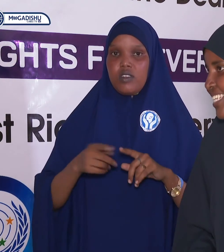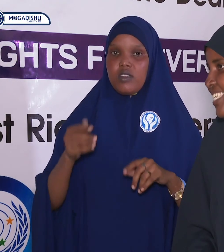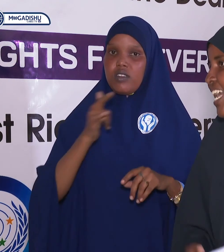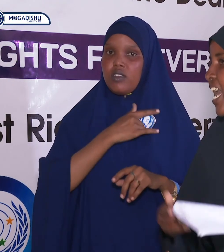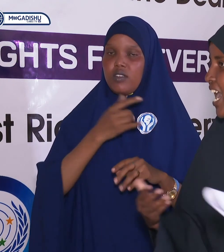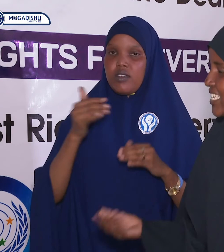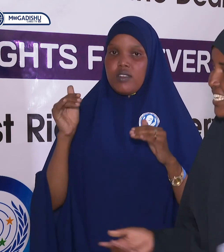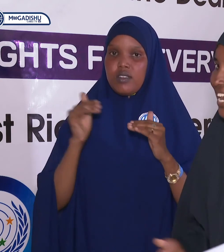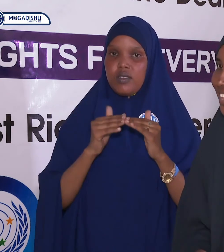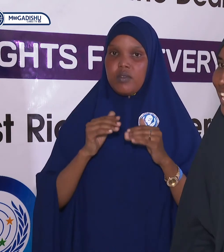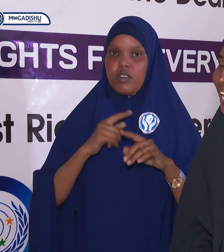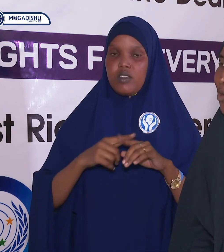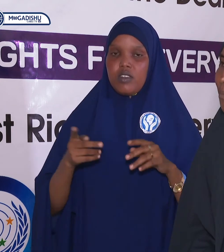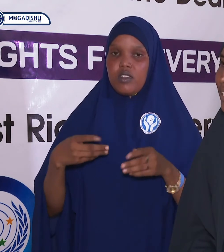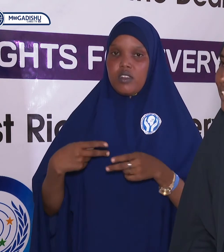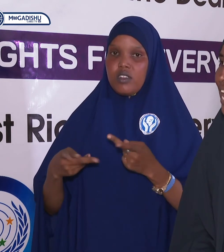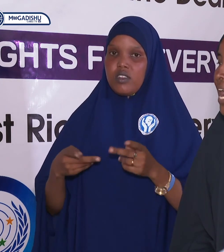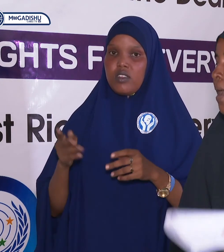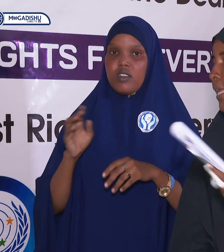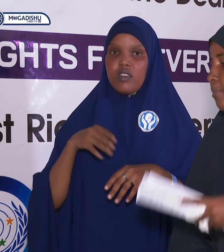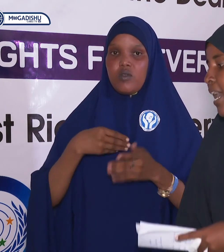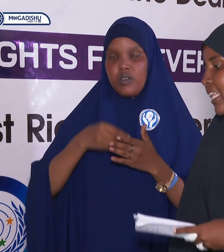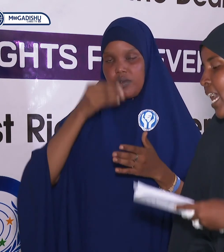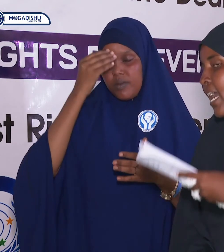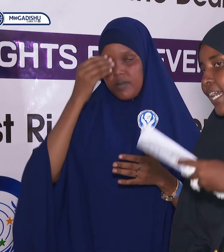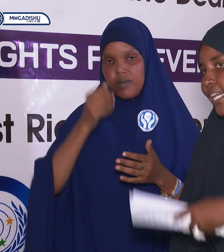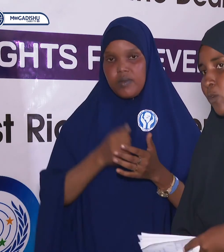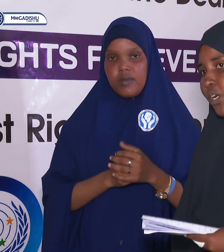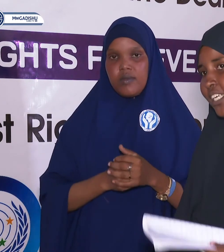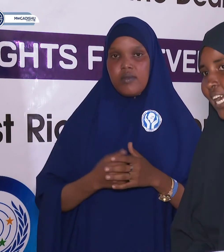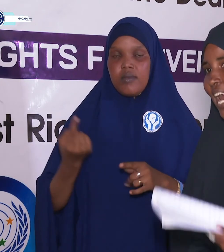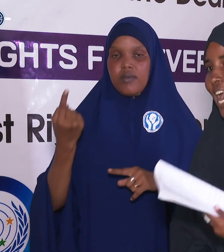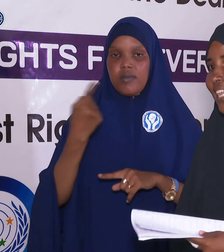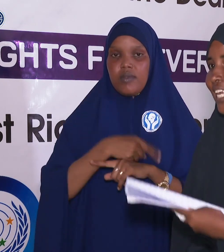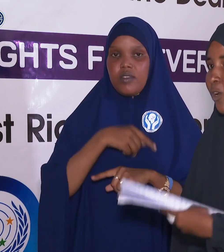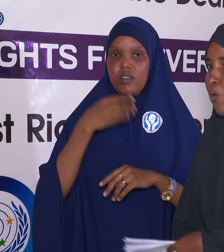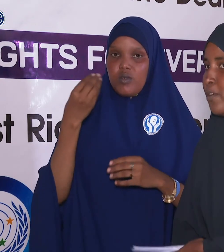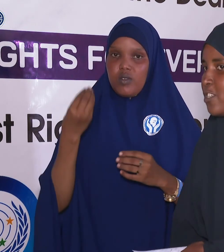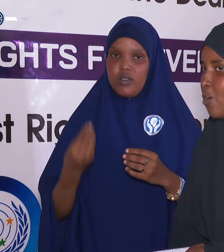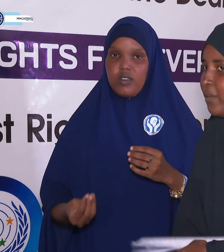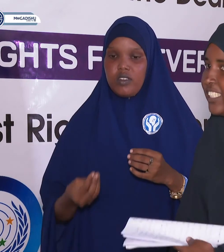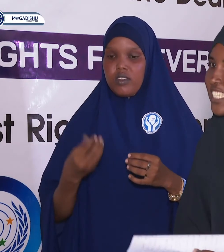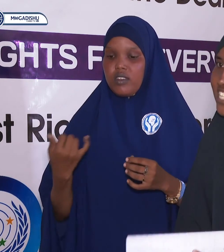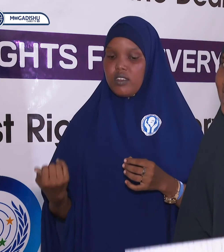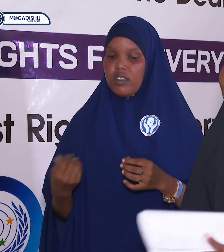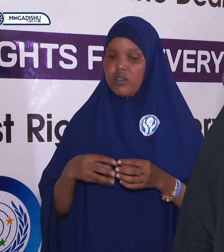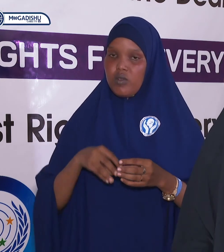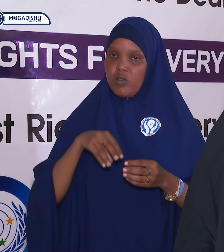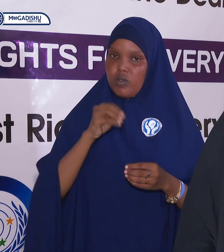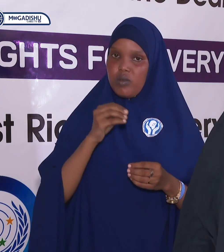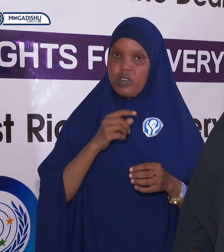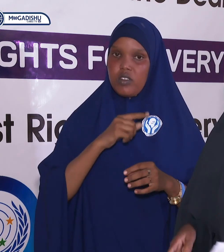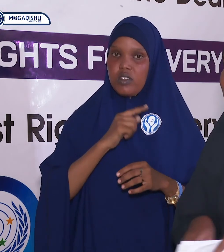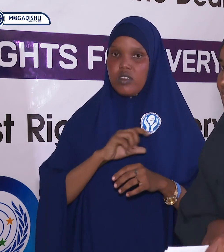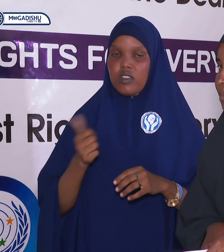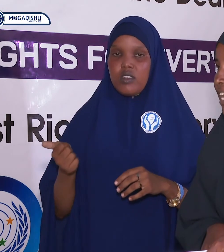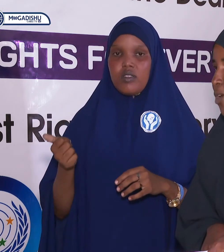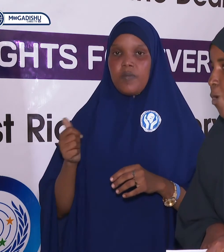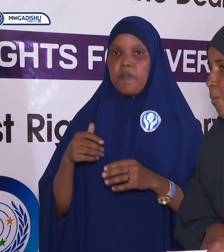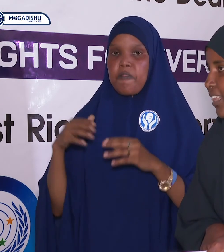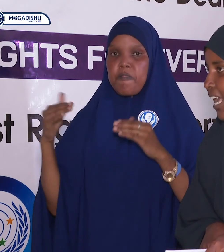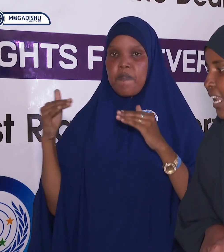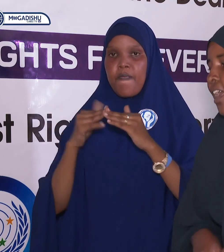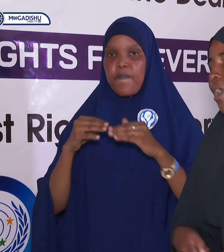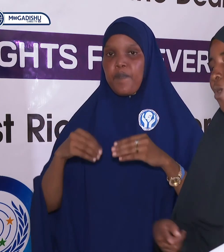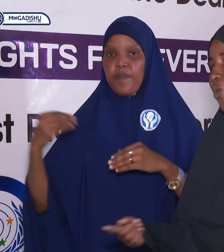دك ديكس حسن هذا دك وحبرشا ما انت وحير كان قب حس وحبرشي كان قب حس السيستم انا